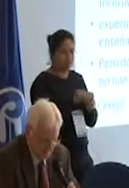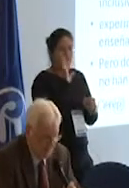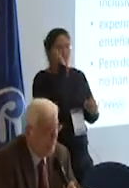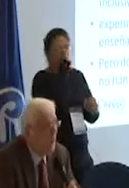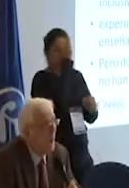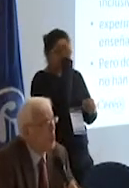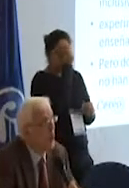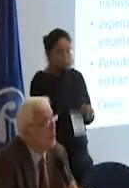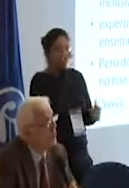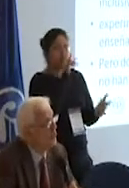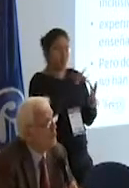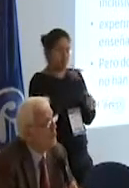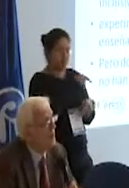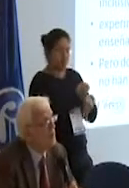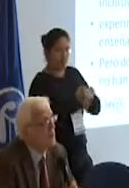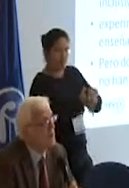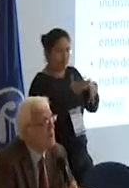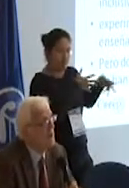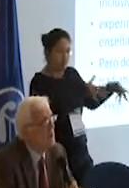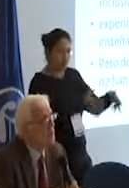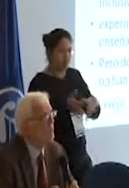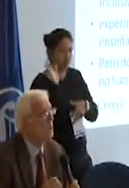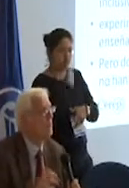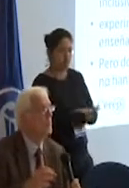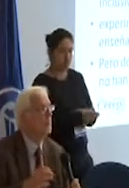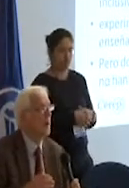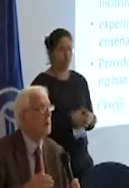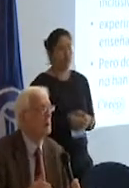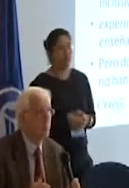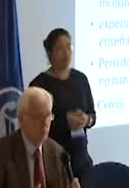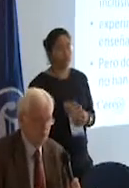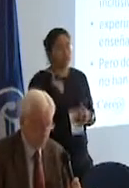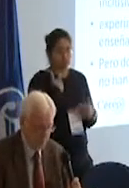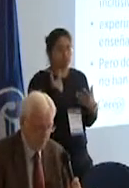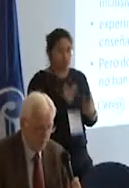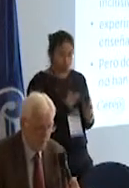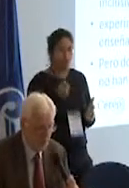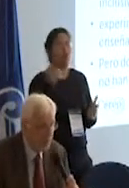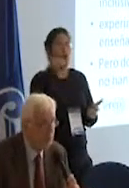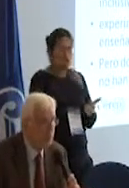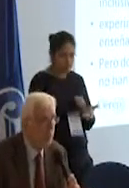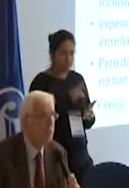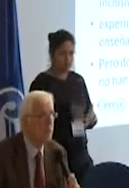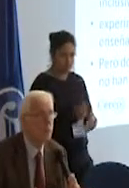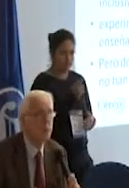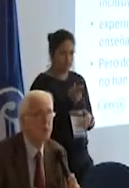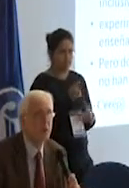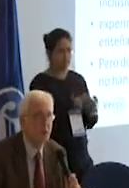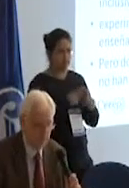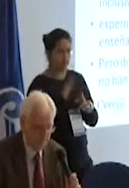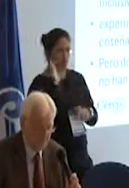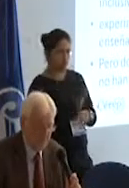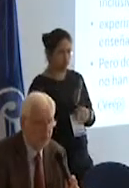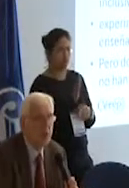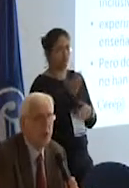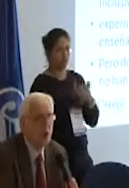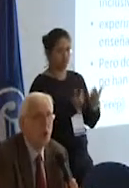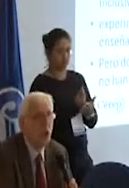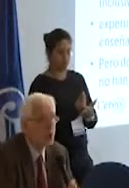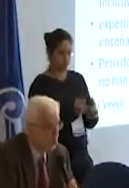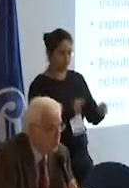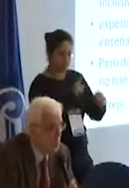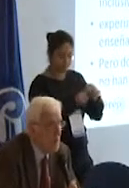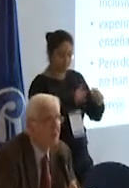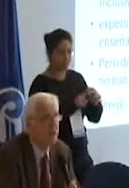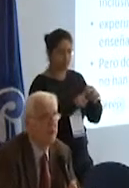la disciplina que enseñan. Entonces me gustaría insistir sobre los principales resultados. Primero, lo primero